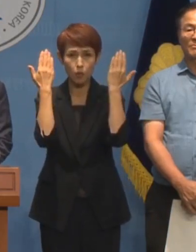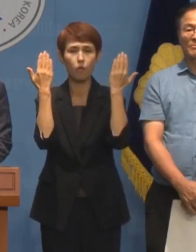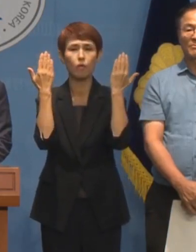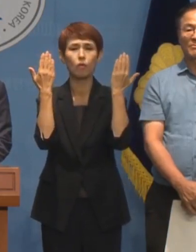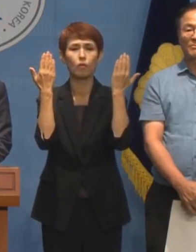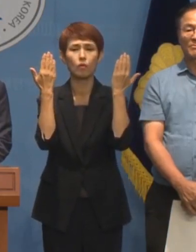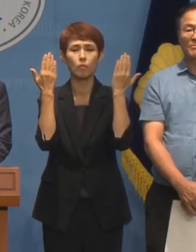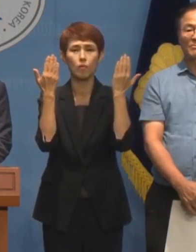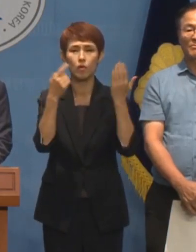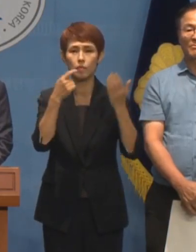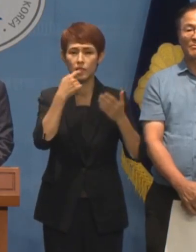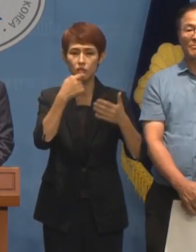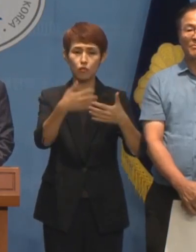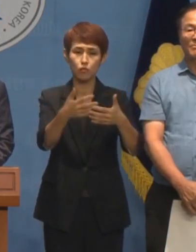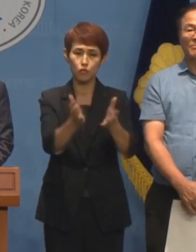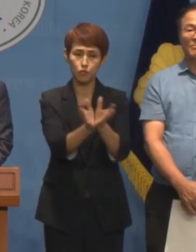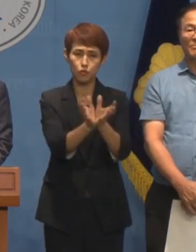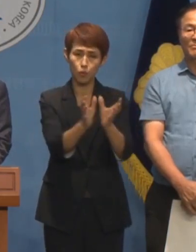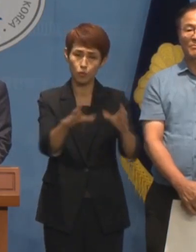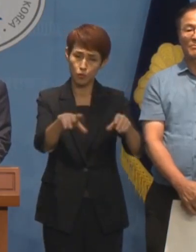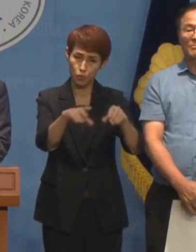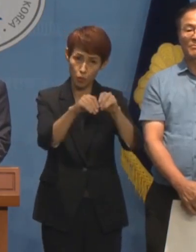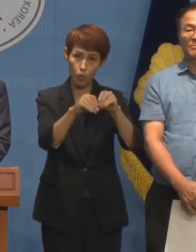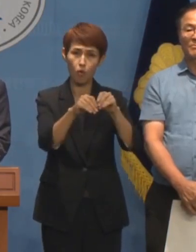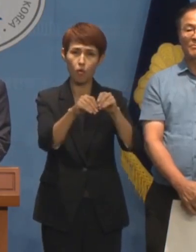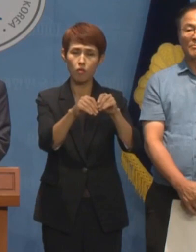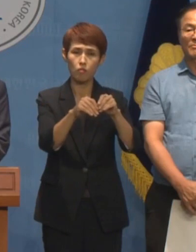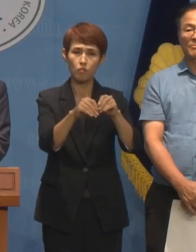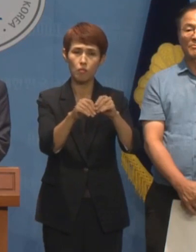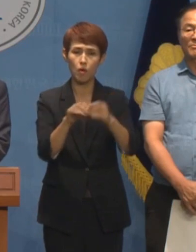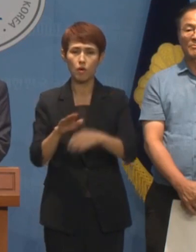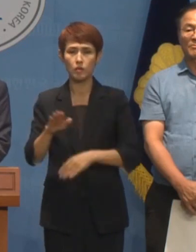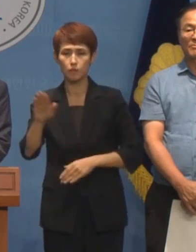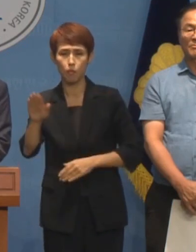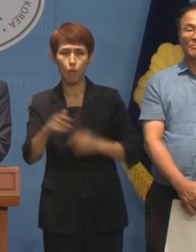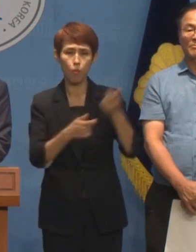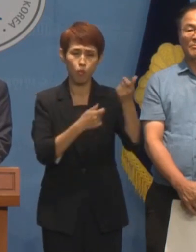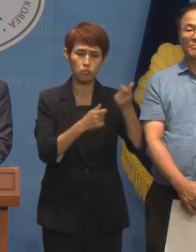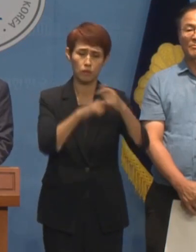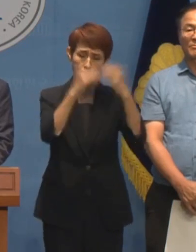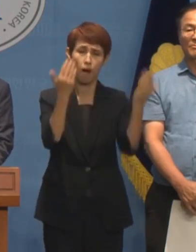사나, 민주노총 사나 할 것 없이 진보 보수를